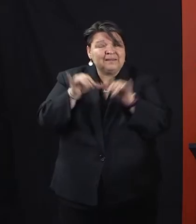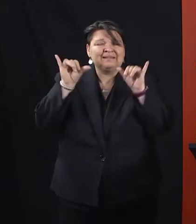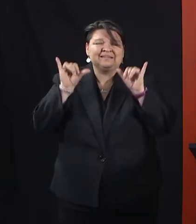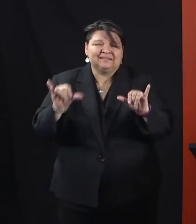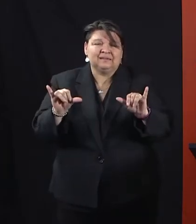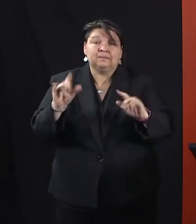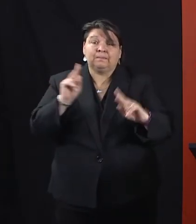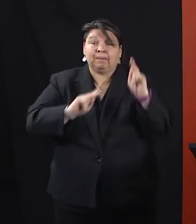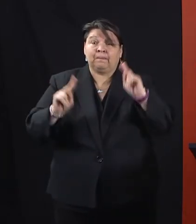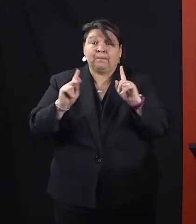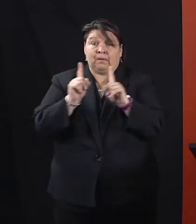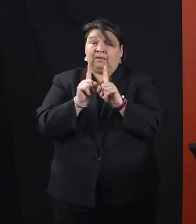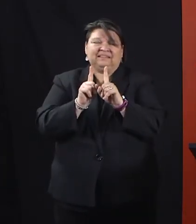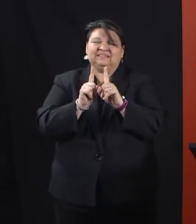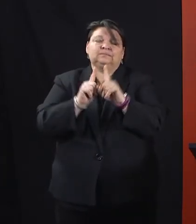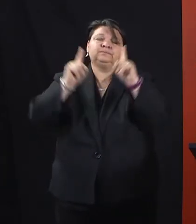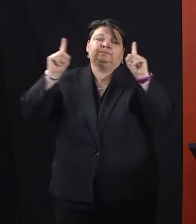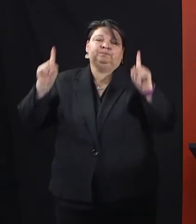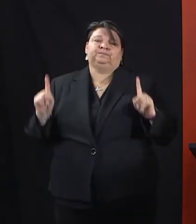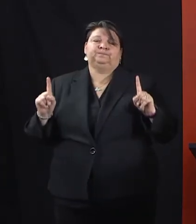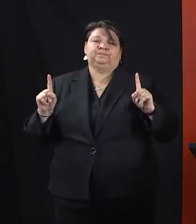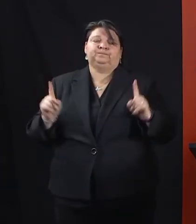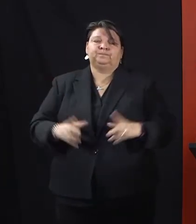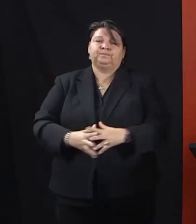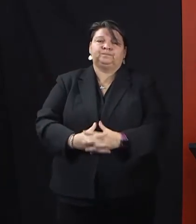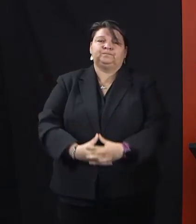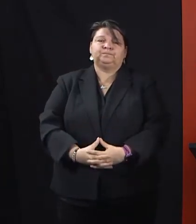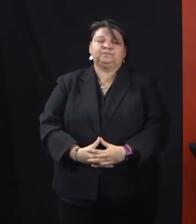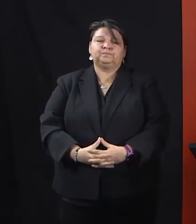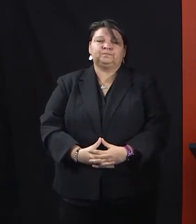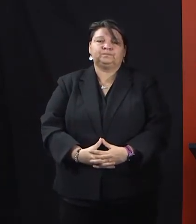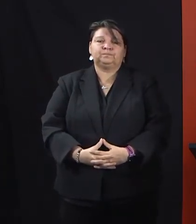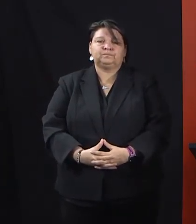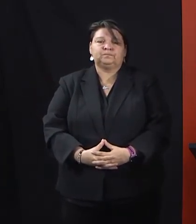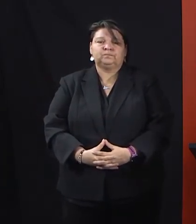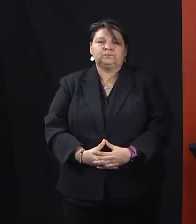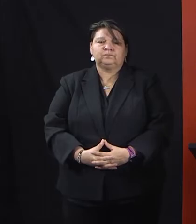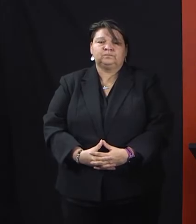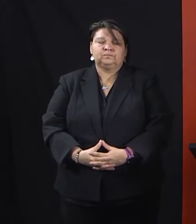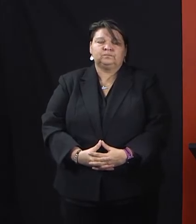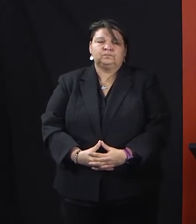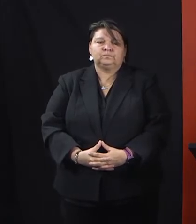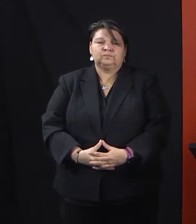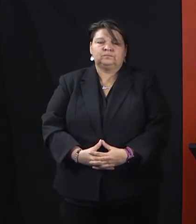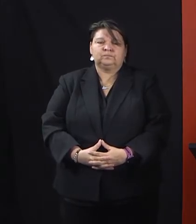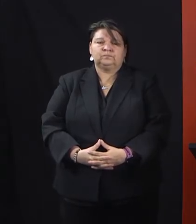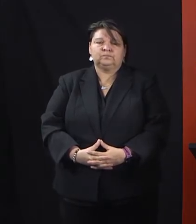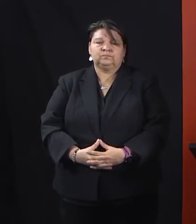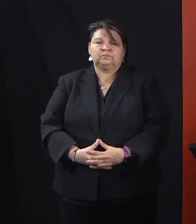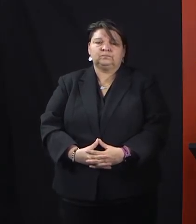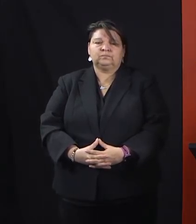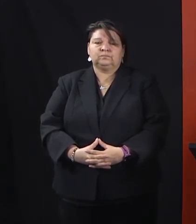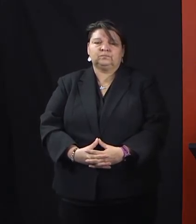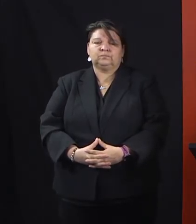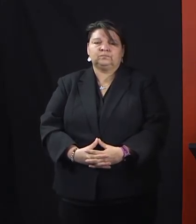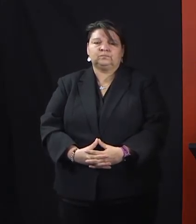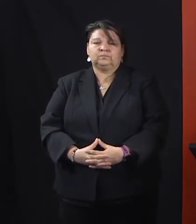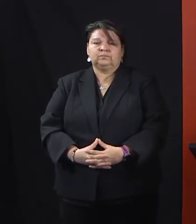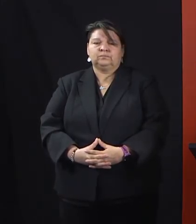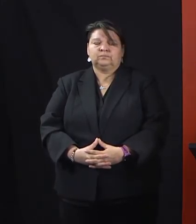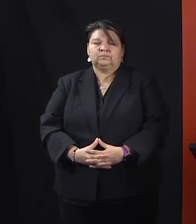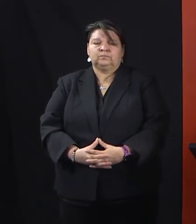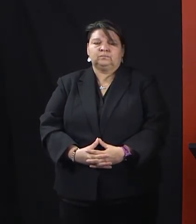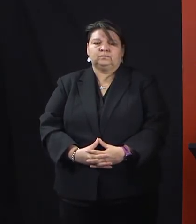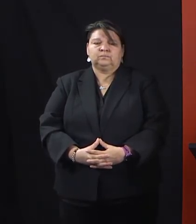espirituales. Y ahí específicamente se explica en un idioma único, donde si ustedes tienen iglesias o servicios